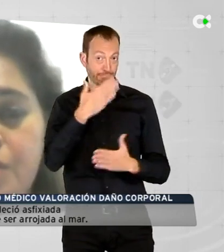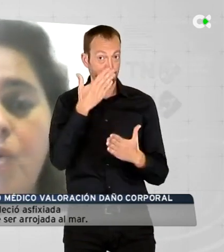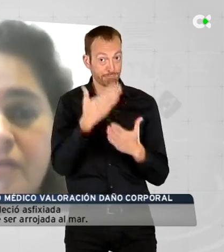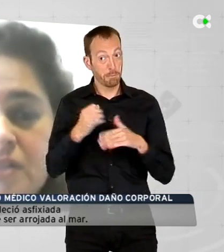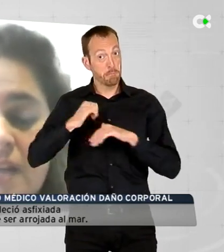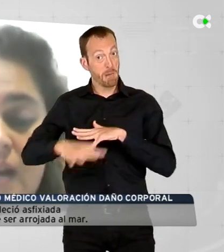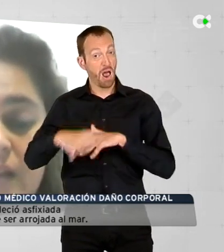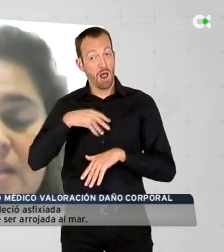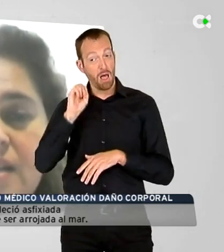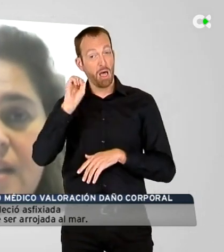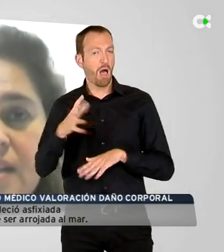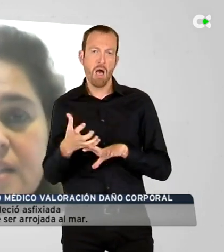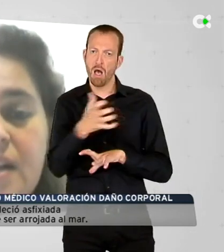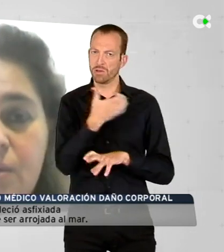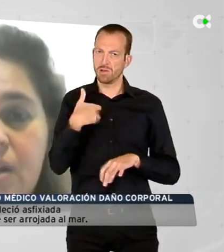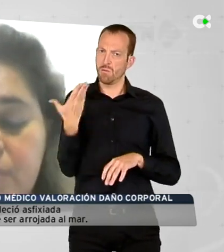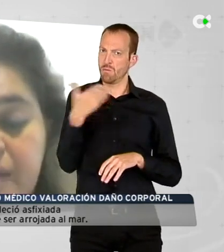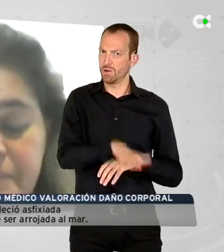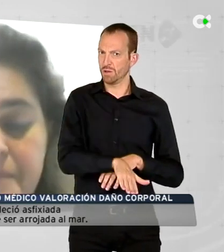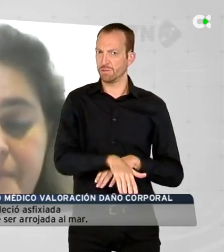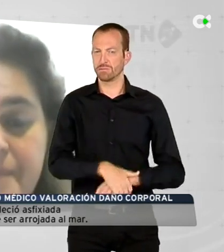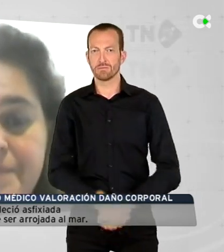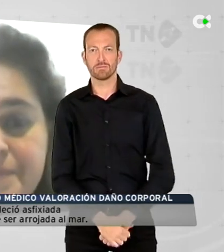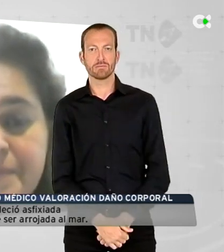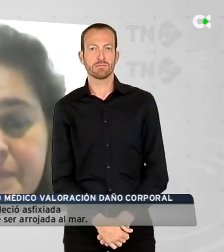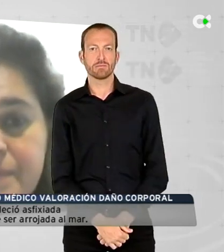falleció asfixiada antes de ser arrojada al mar.